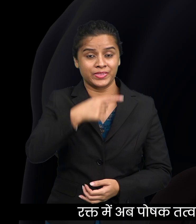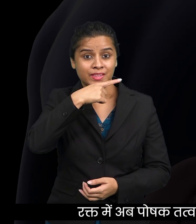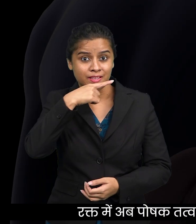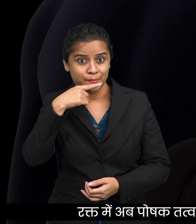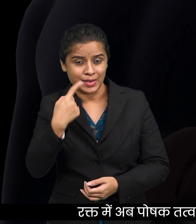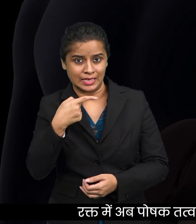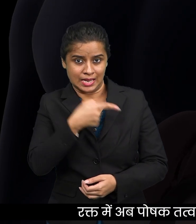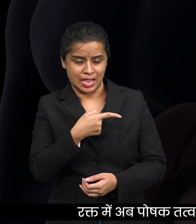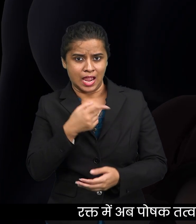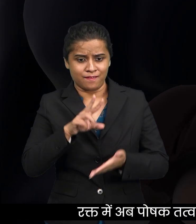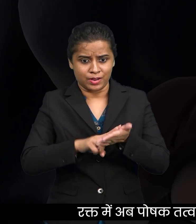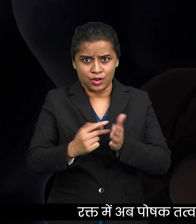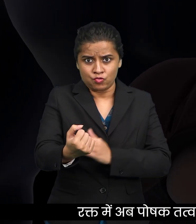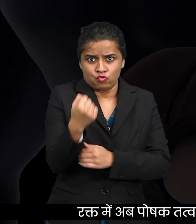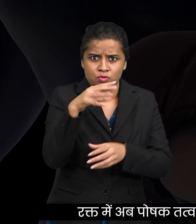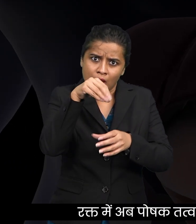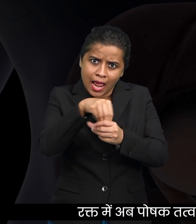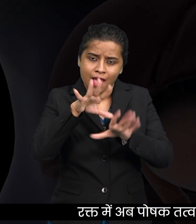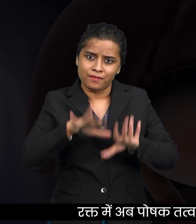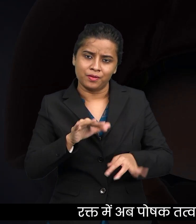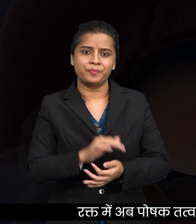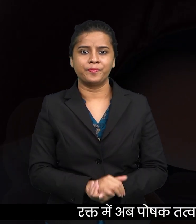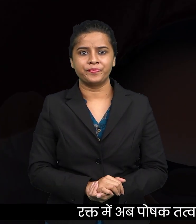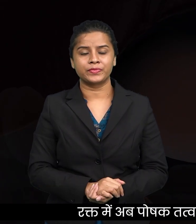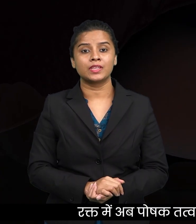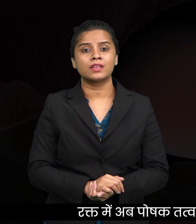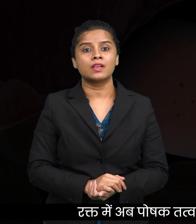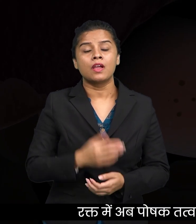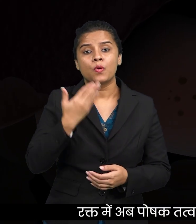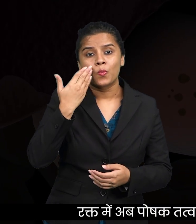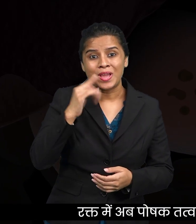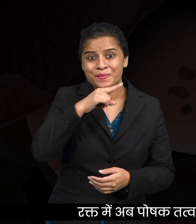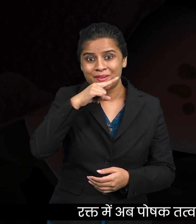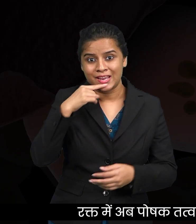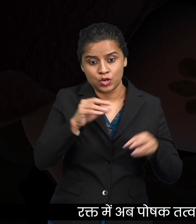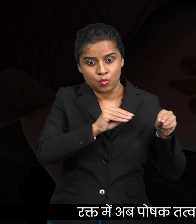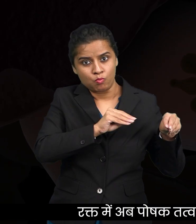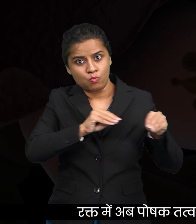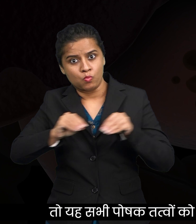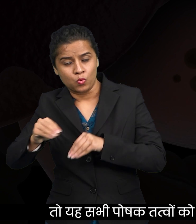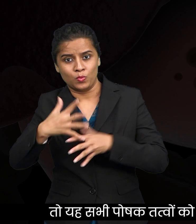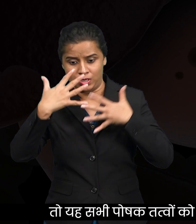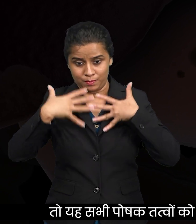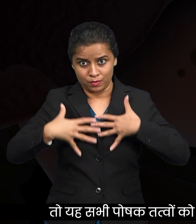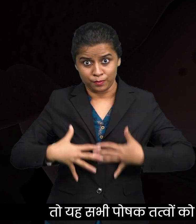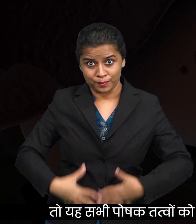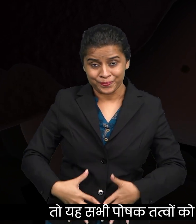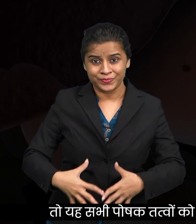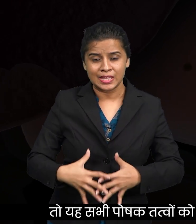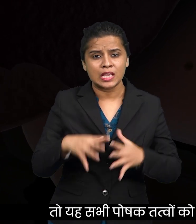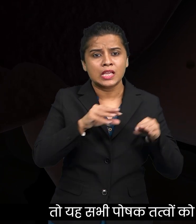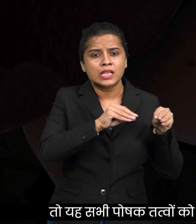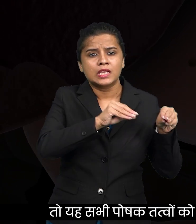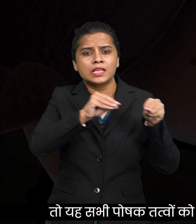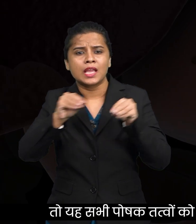रक्त में अब पोषक तत्व हैं, इसलिए जब रक्त शरीर में घूमता है तो यह